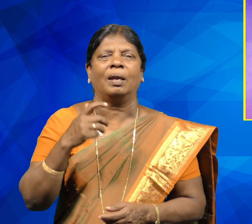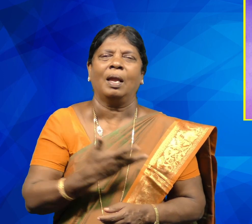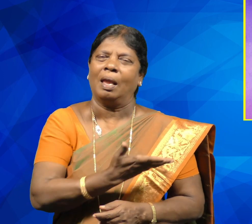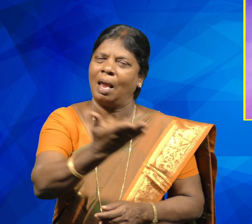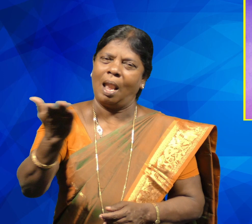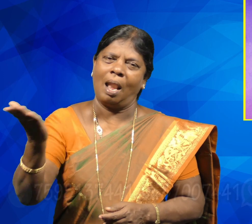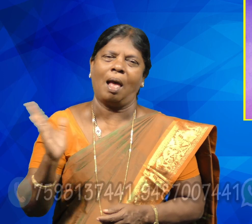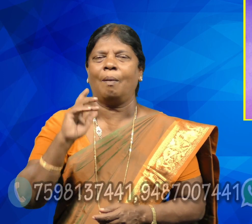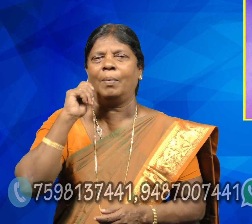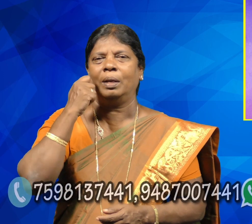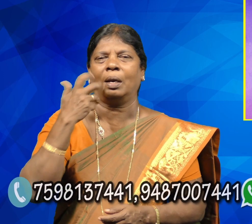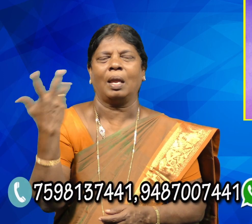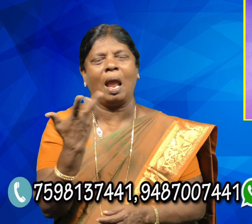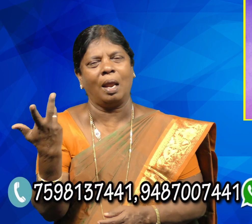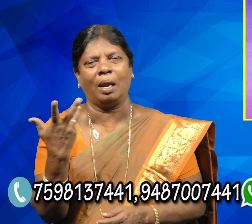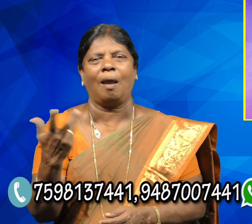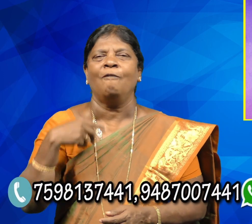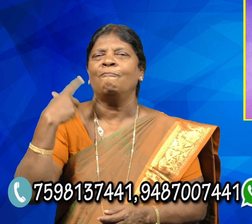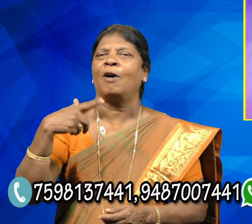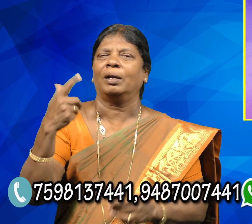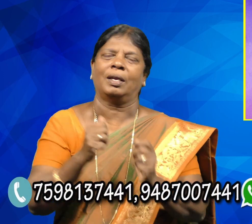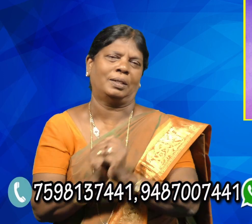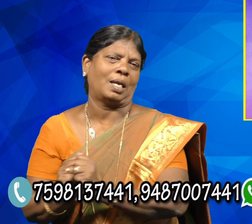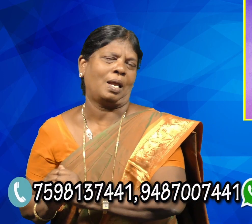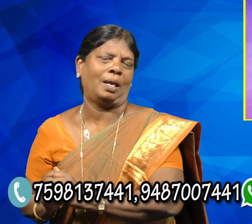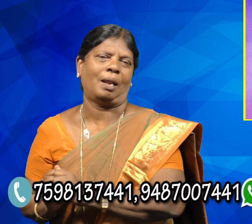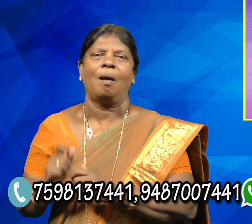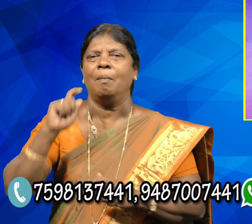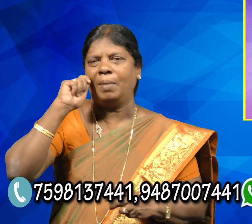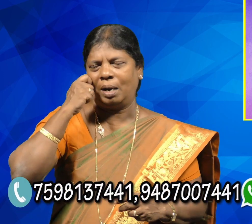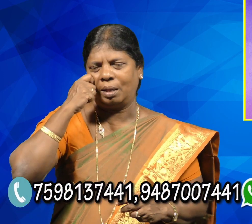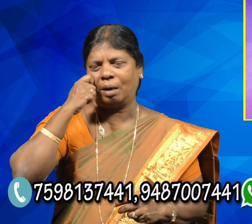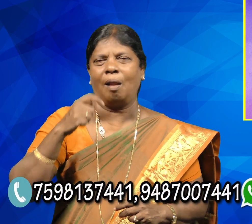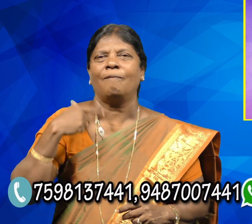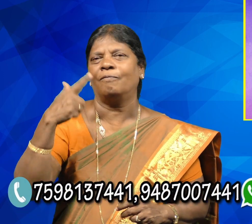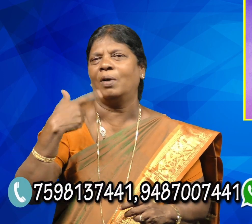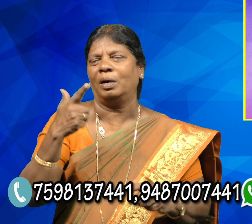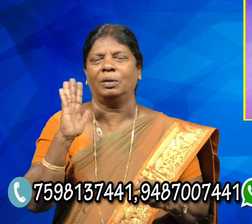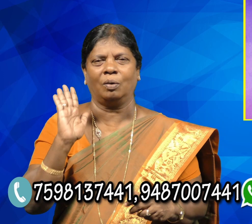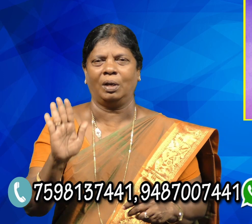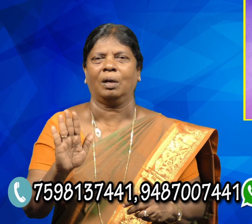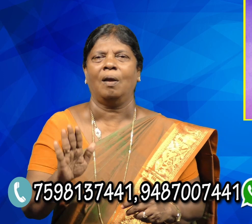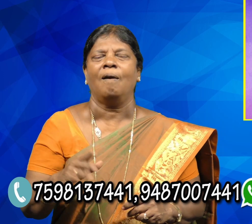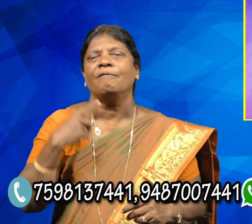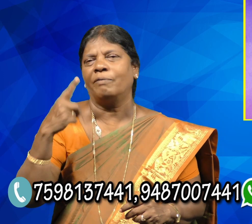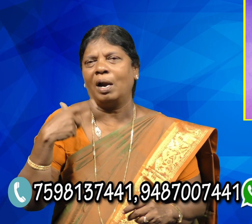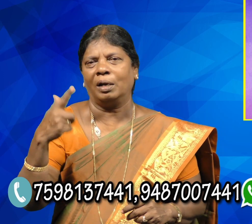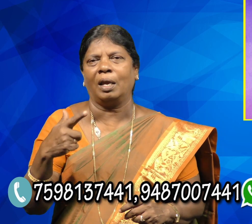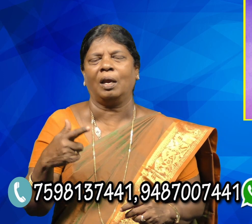இன்றைக்கு எல்லா மனிதர்களும், எவ்விடத்தில் வாழும் எல்லா நிலையில் உள்ள மனிதர்களும் வாழ்ந்து